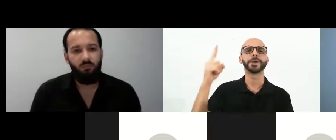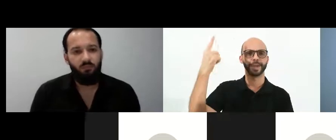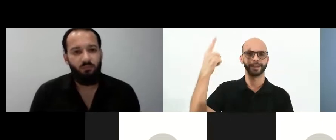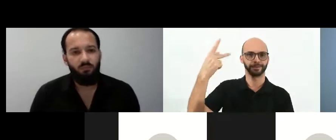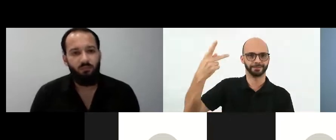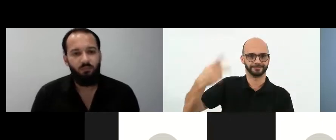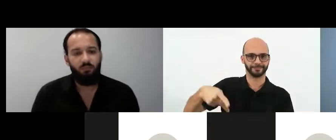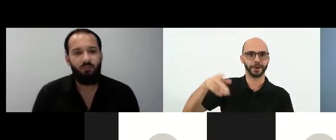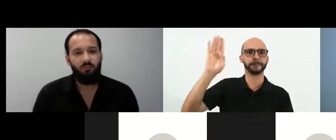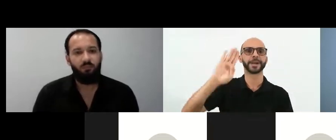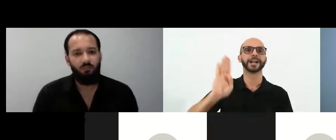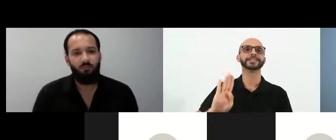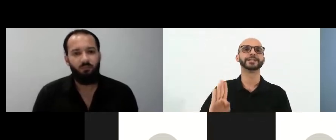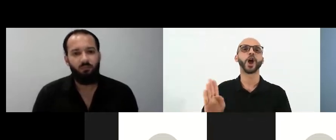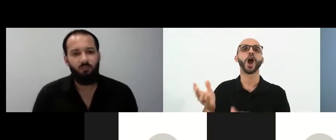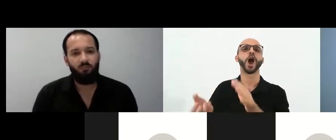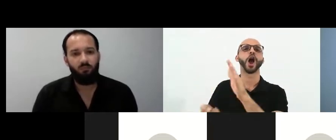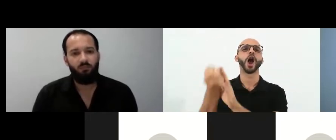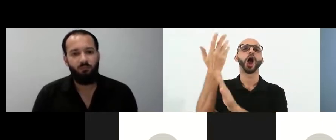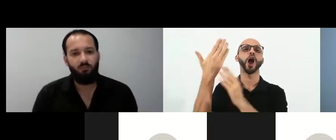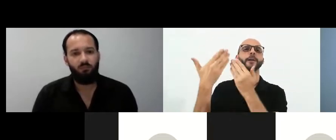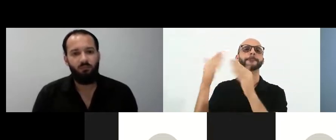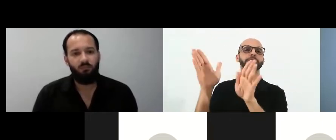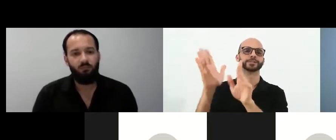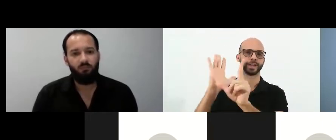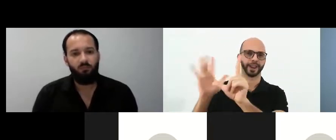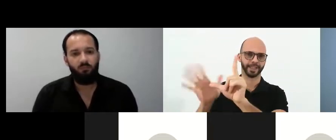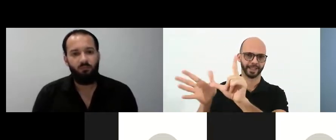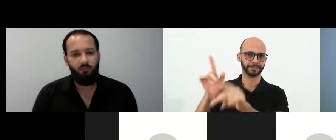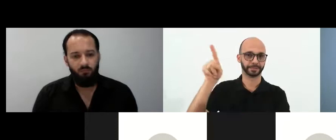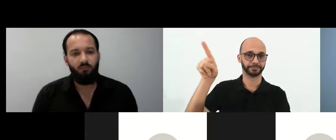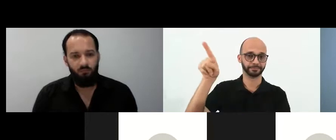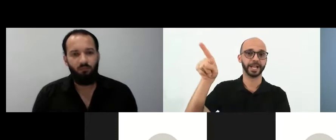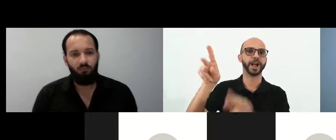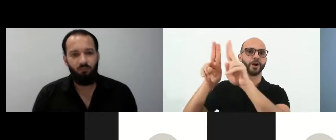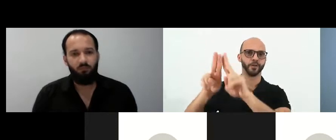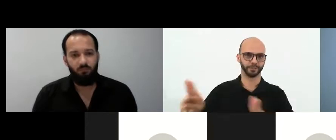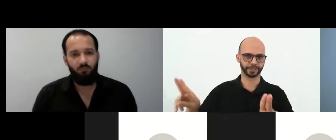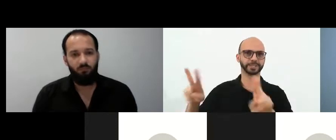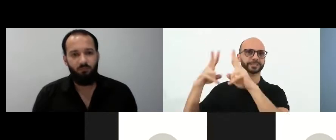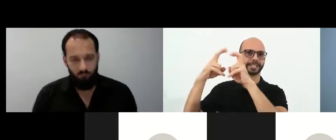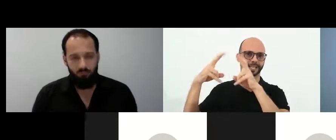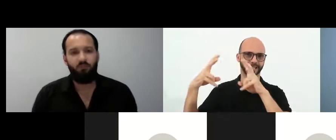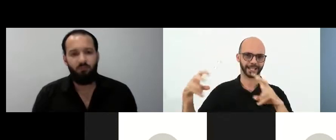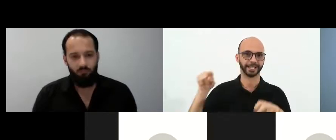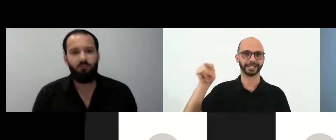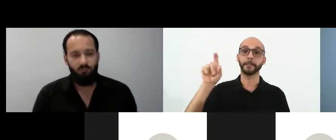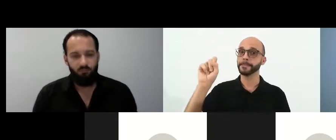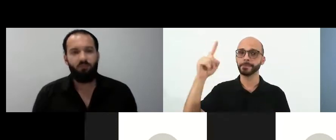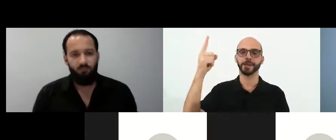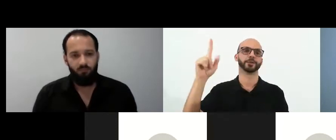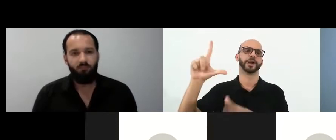eu lembro que antes, a primeira vez aqui no Brasil que abriu o Letras Libras, lá